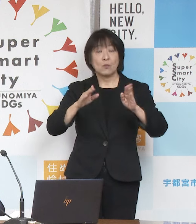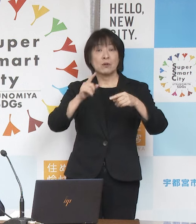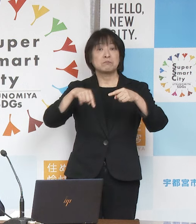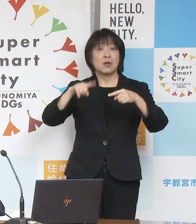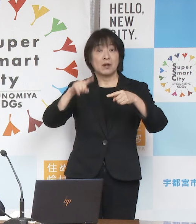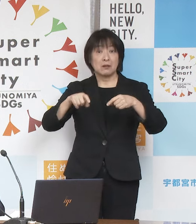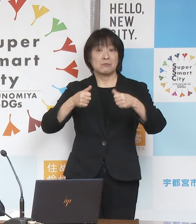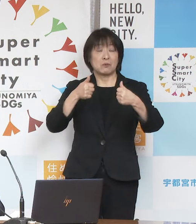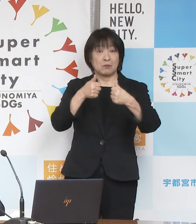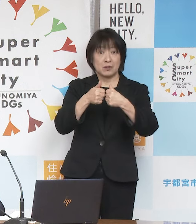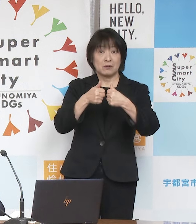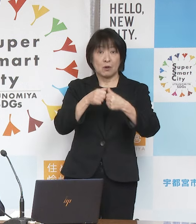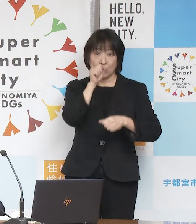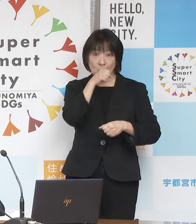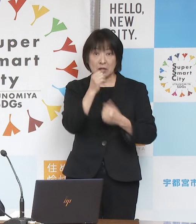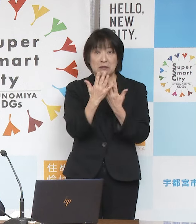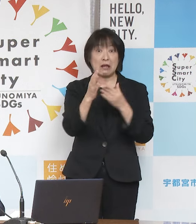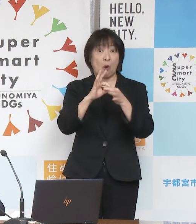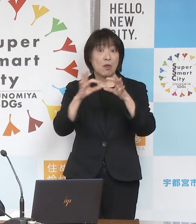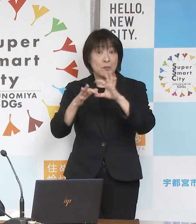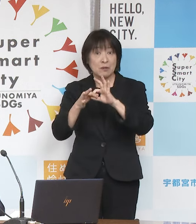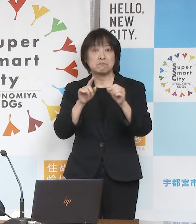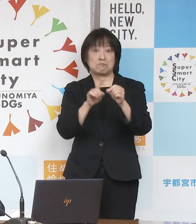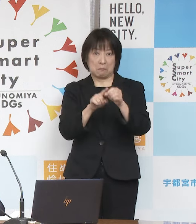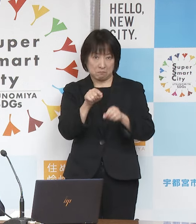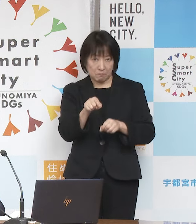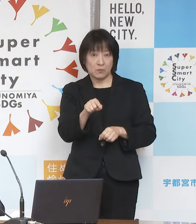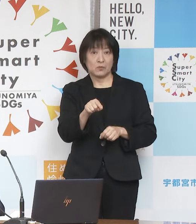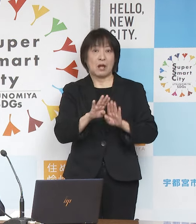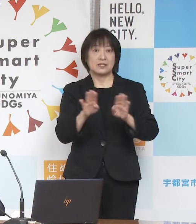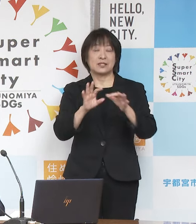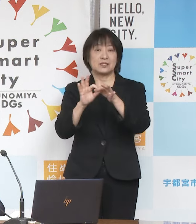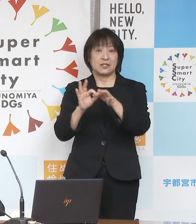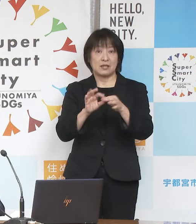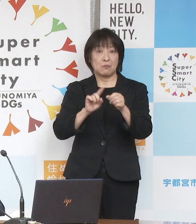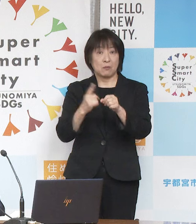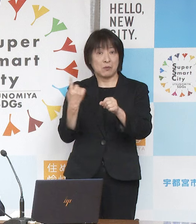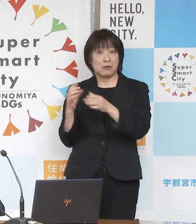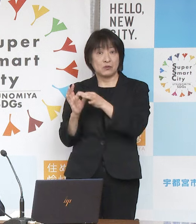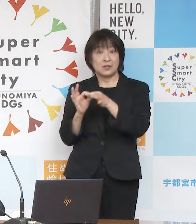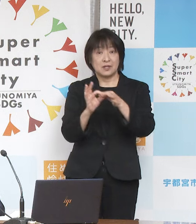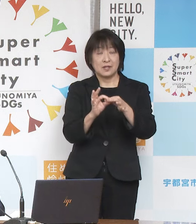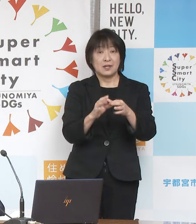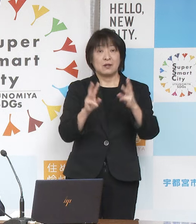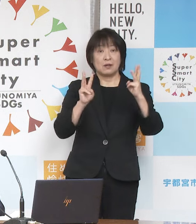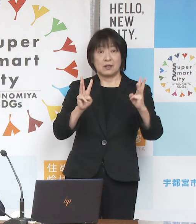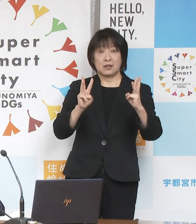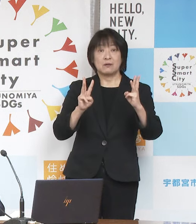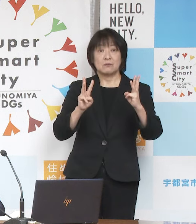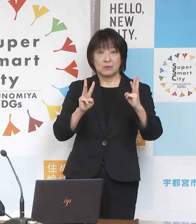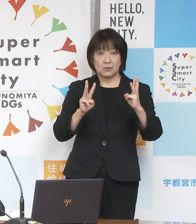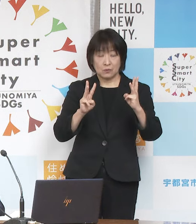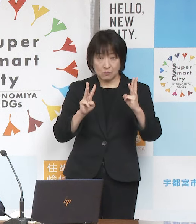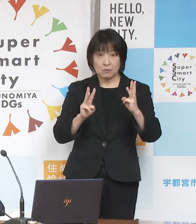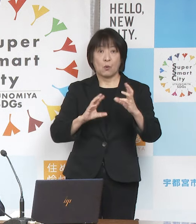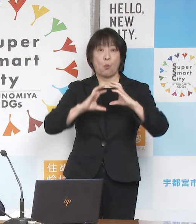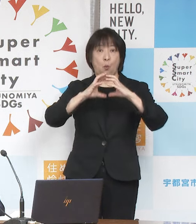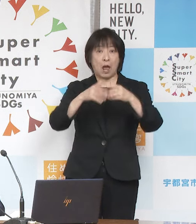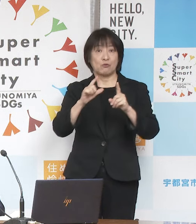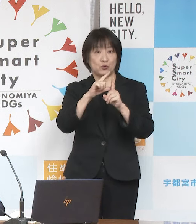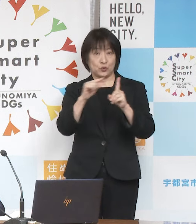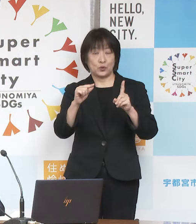大会の開催についてでなりますが昨シーズンに続き3x3ワールドツアーの開幕